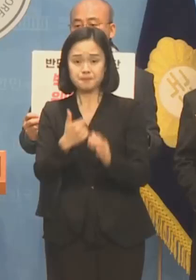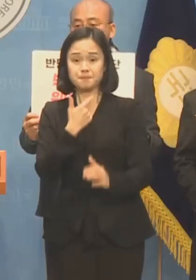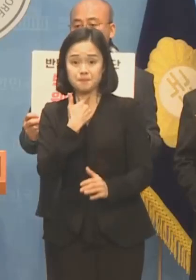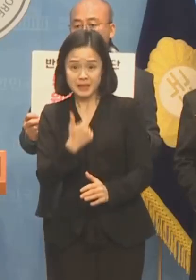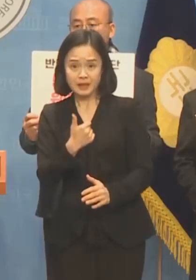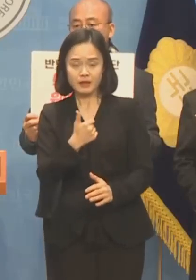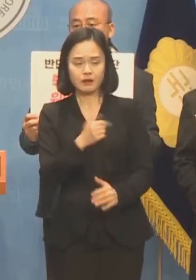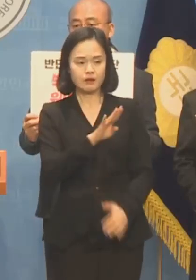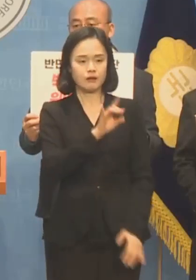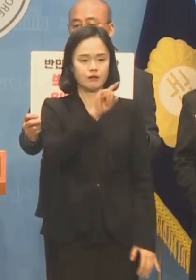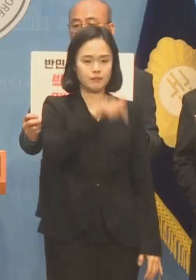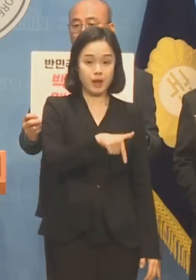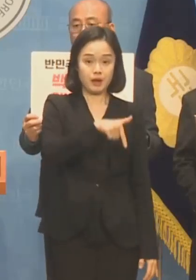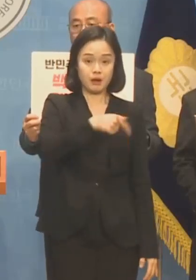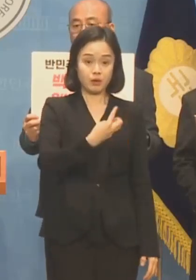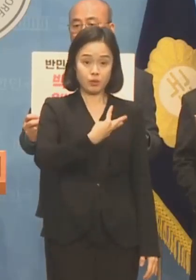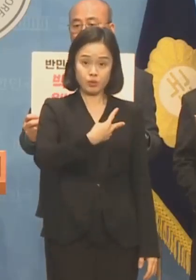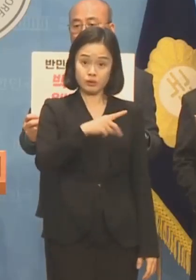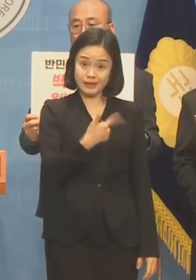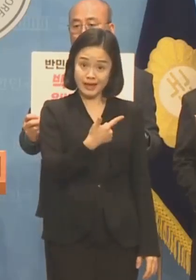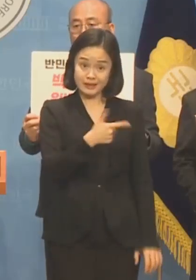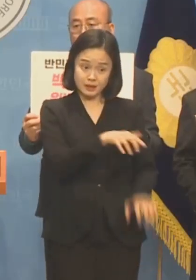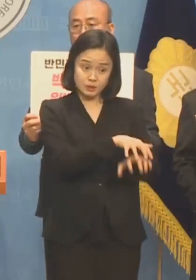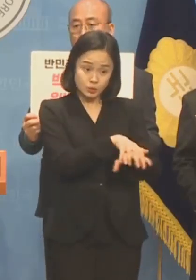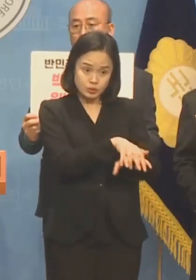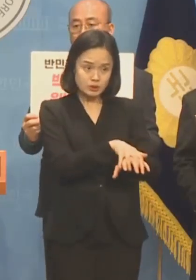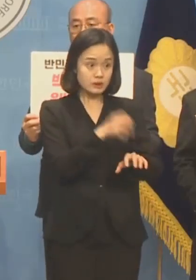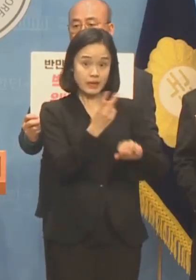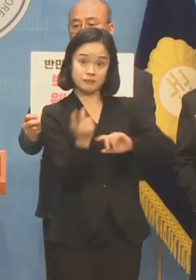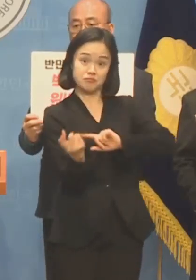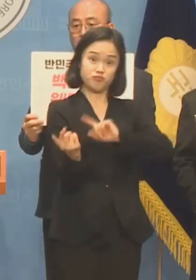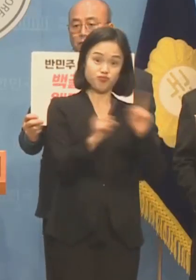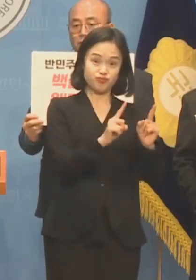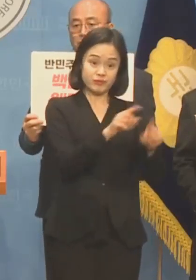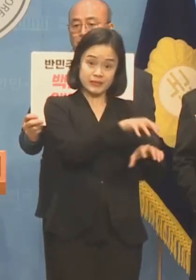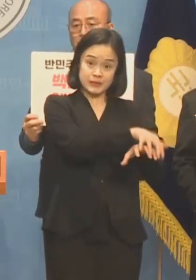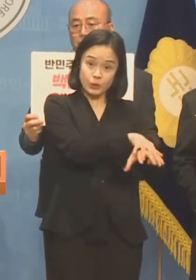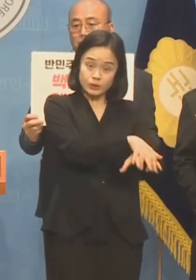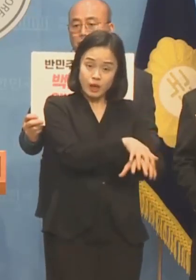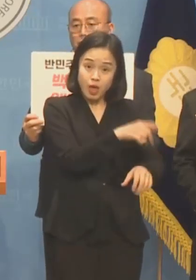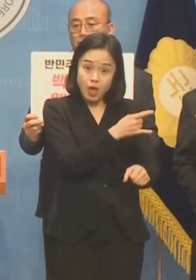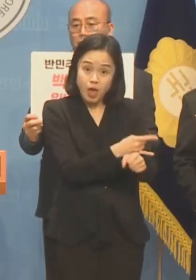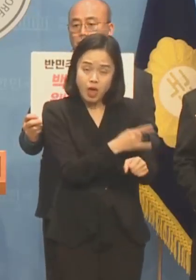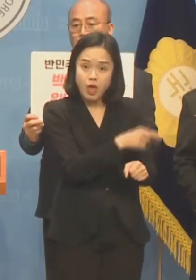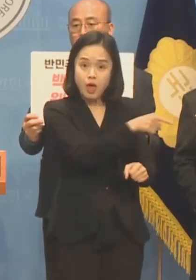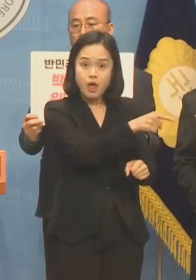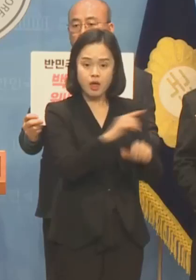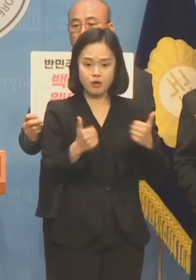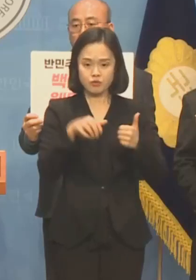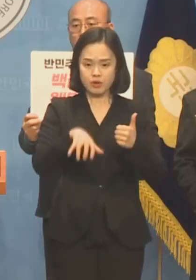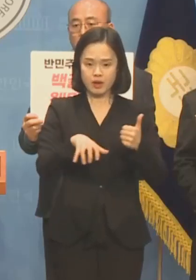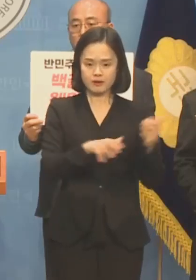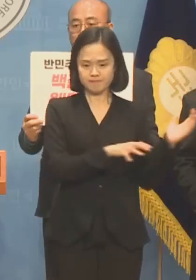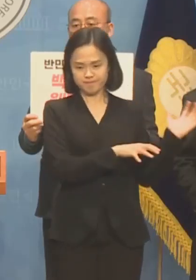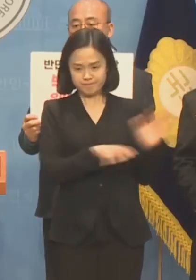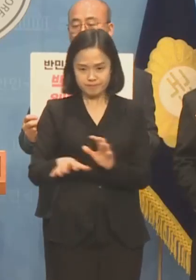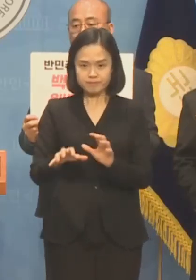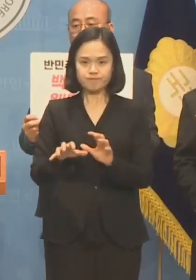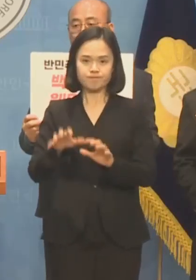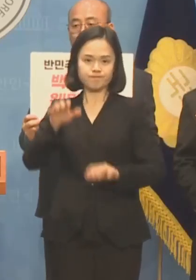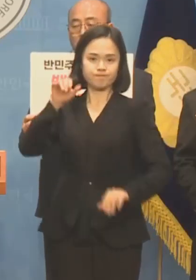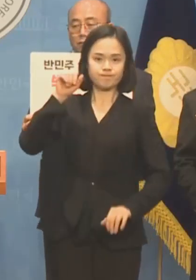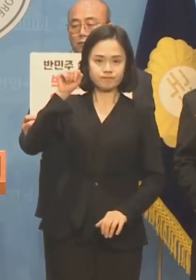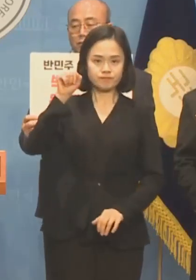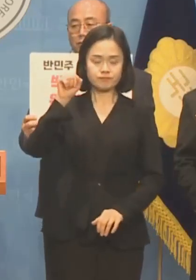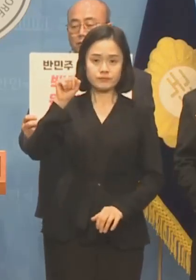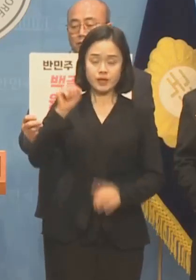백골단을 부활시키겠다며 민의 정당 국회에서 당당히 기자회견을 진행하다니 실로